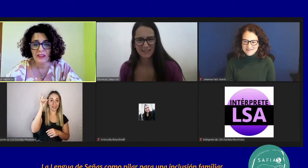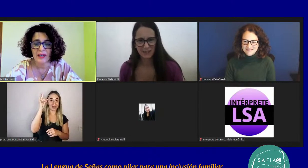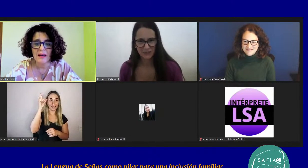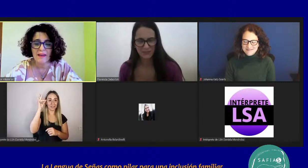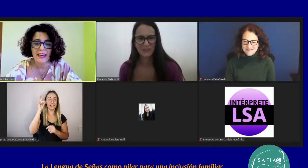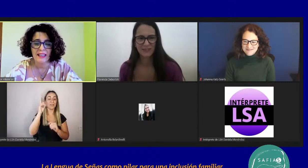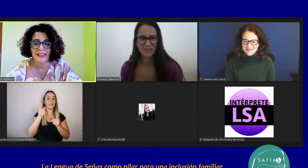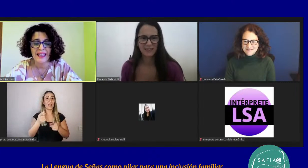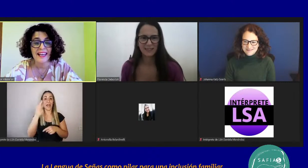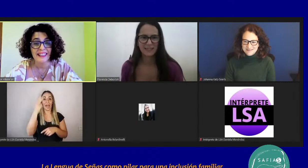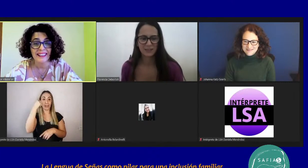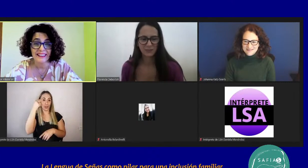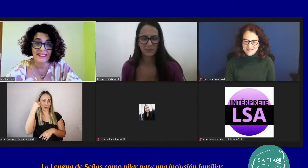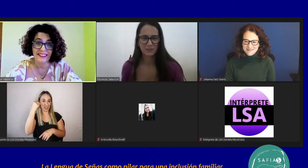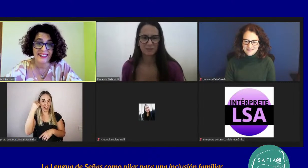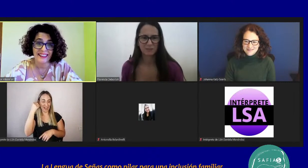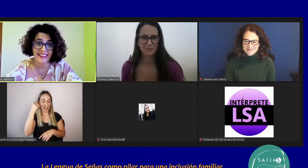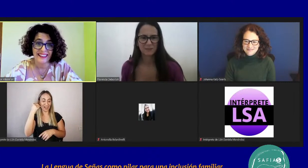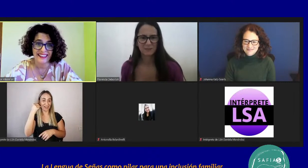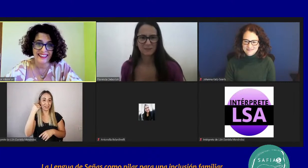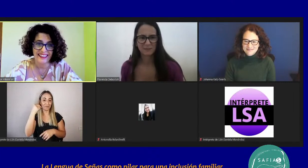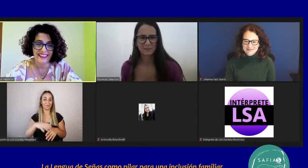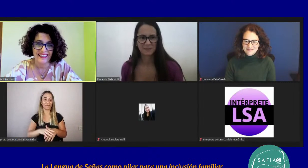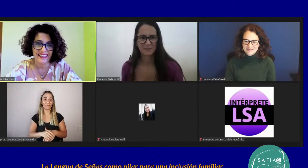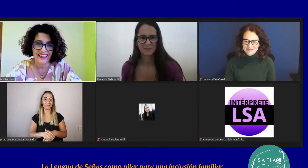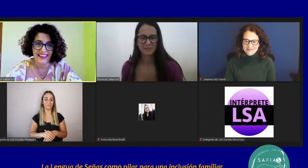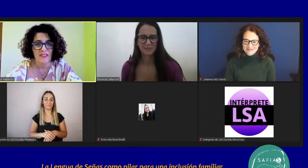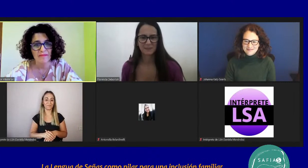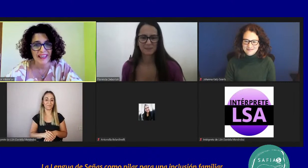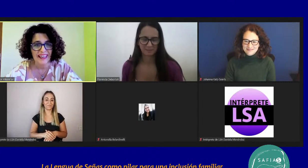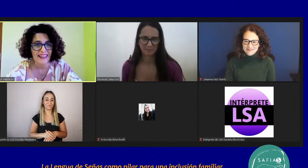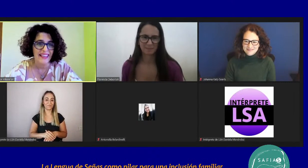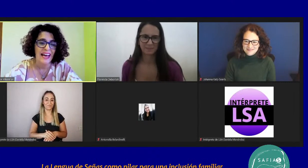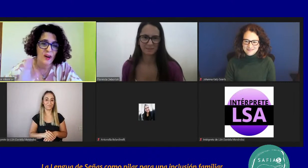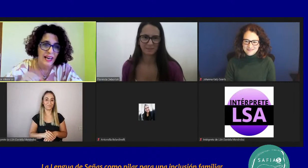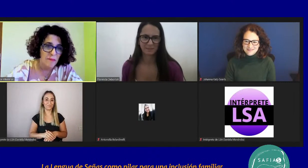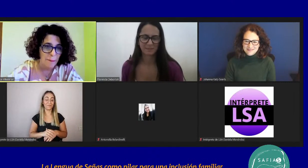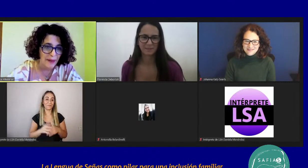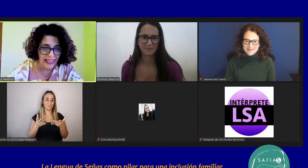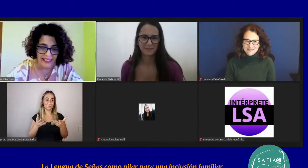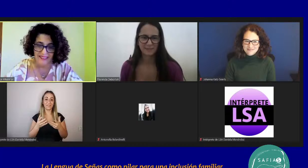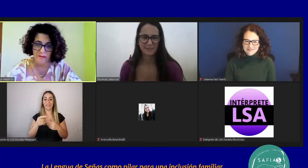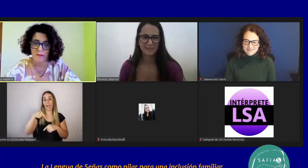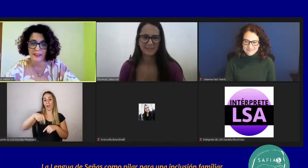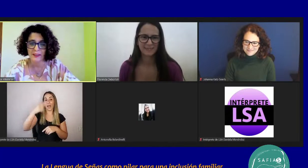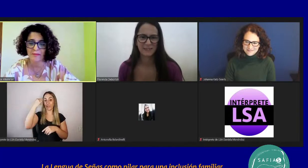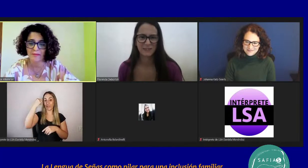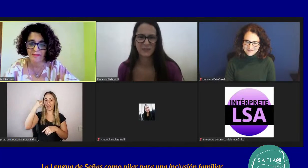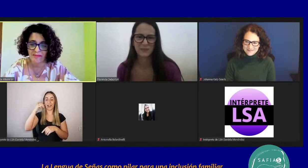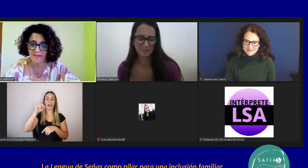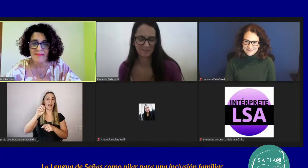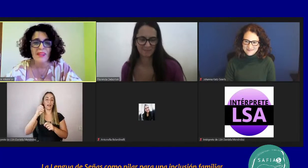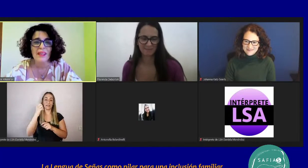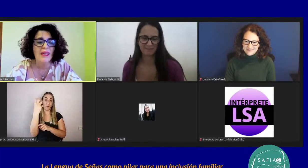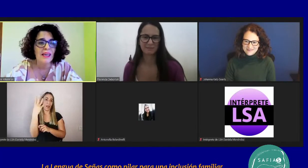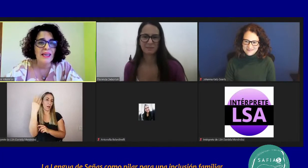y Antonella Velardinelli, que está con la cámara apagada en este momento.